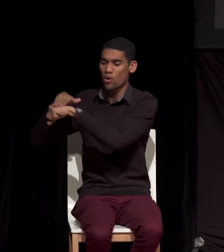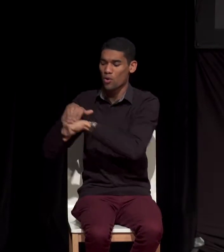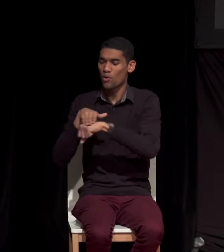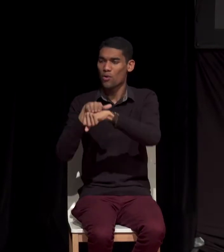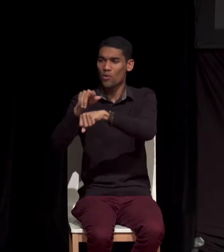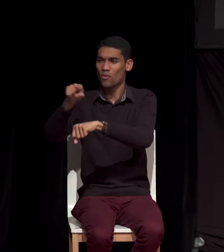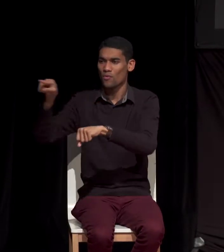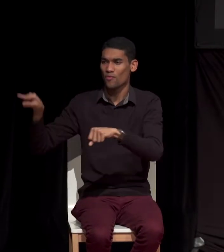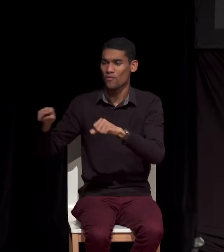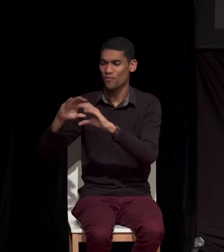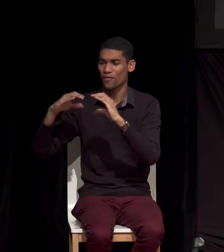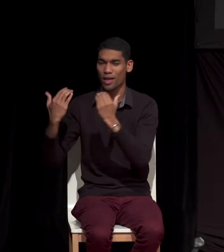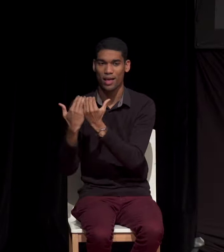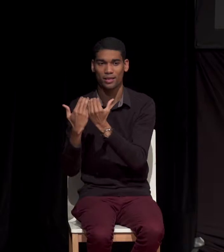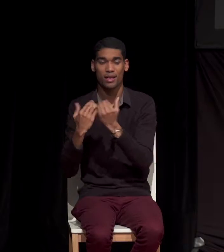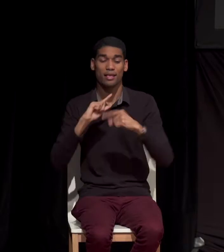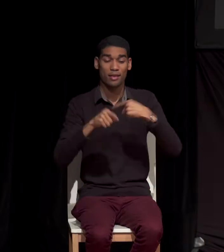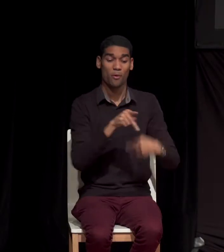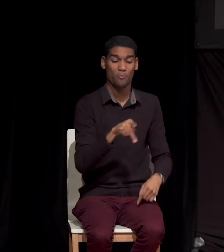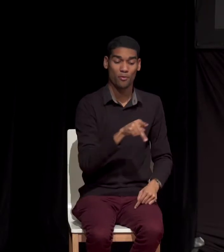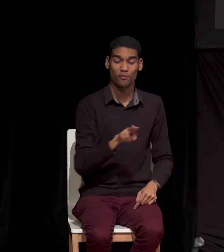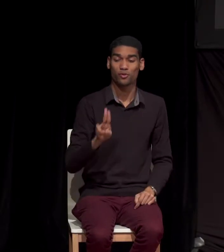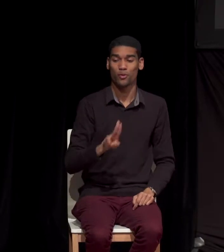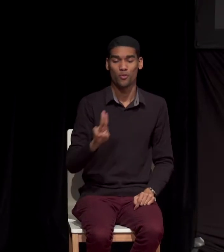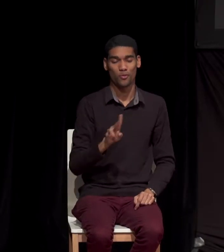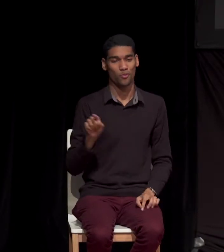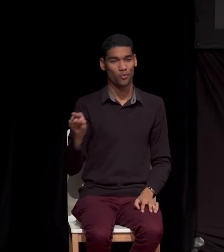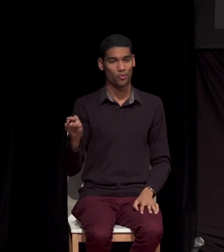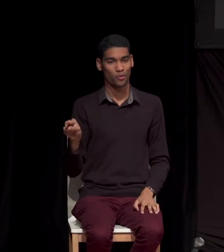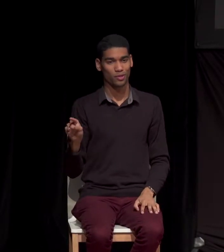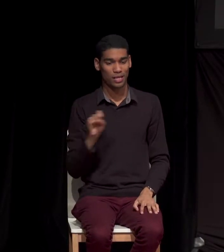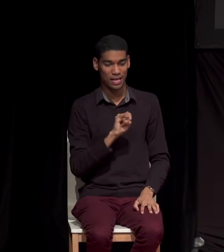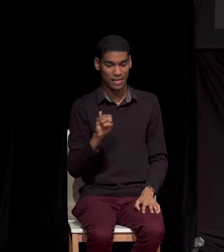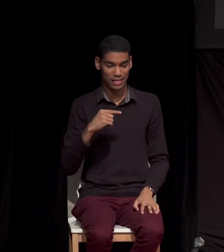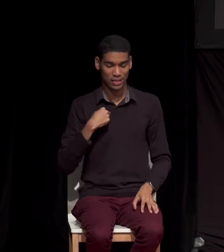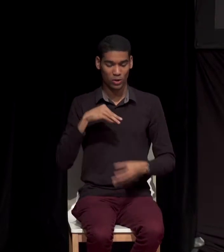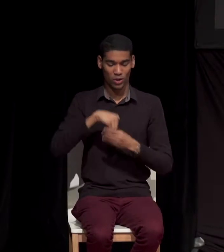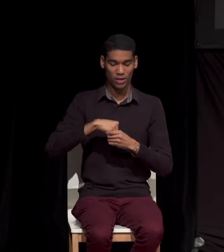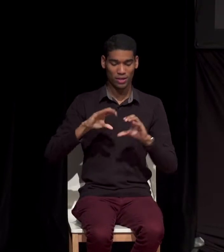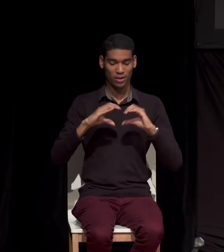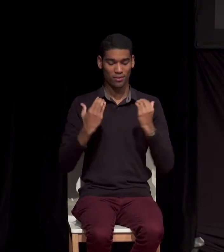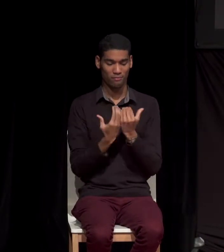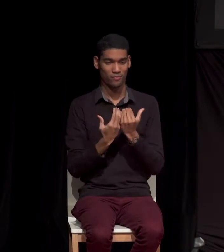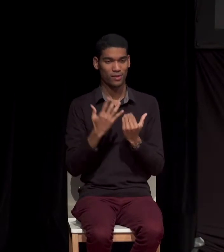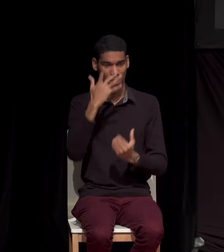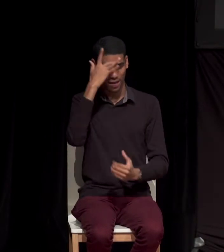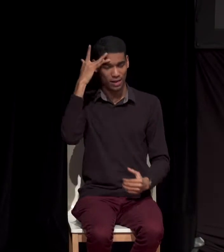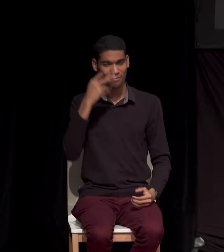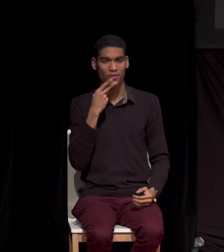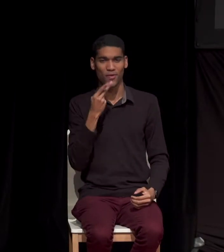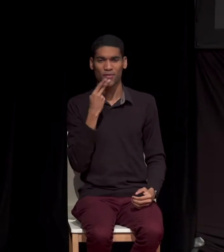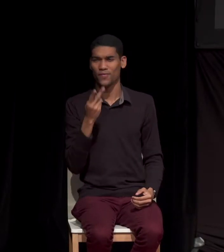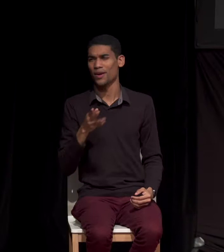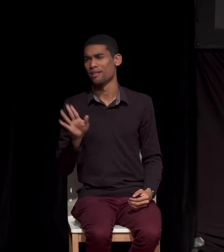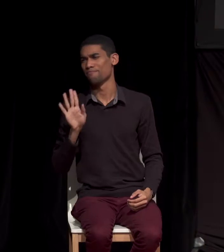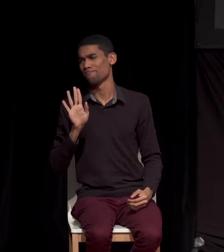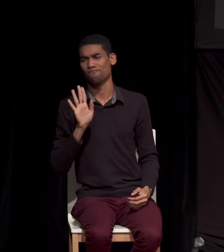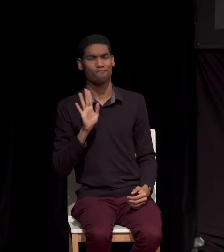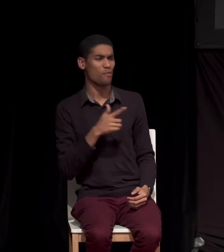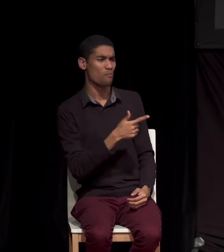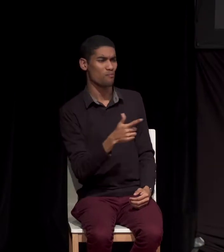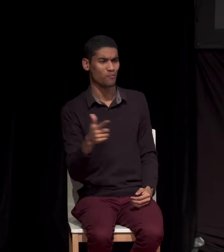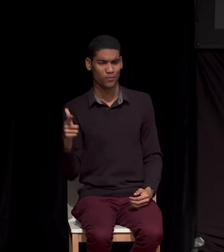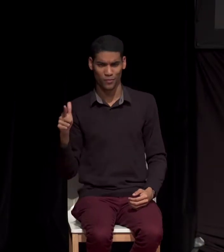que os professores utilizam. Se eu estou numa comunidade, eu falo, mas aqui não tem nada. Tem nada. Os pais nem são pretos, para